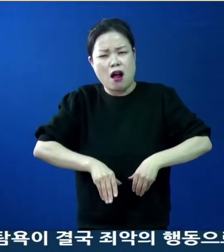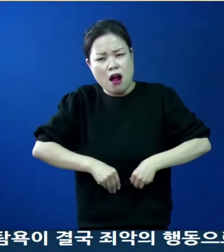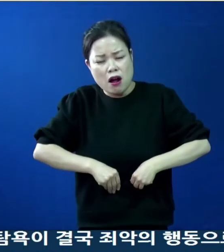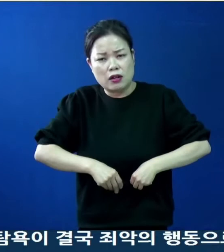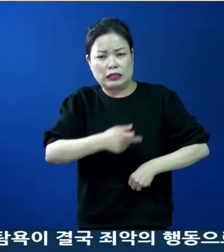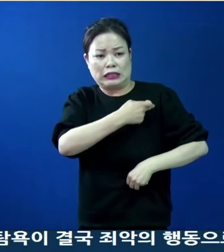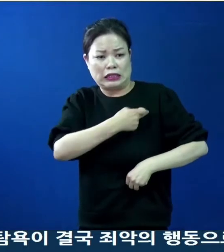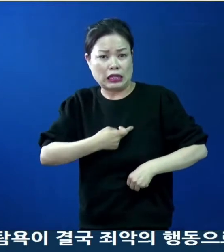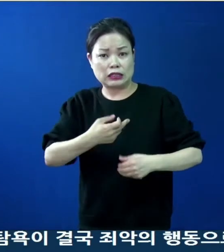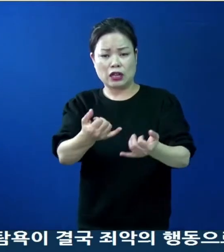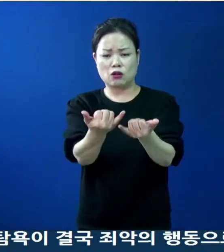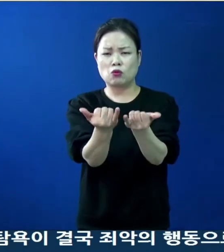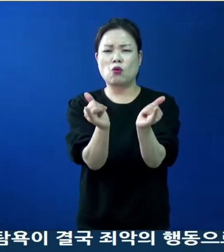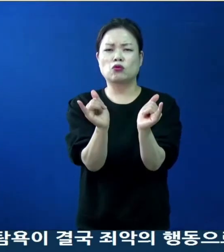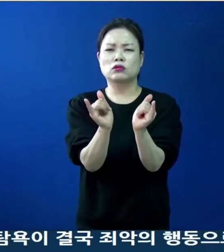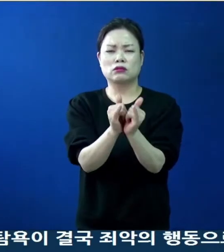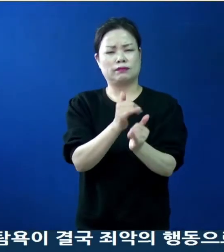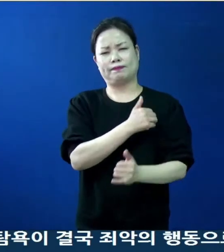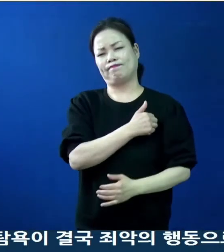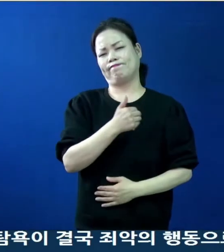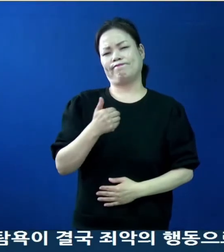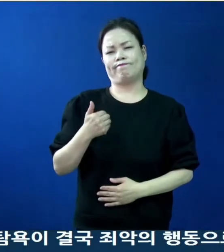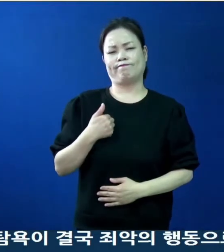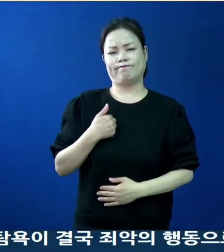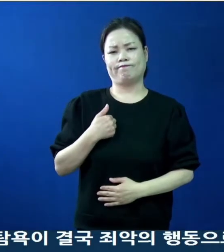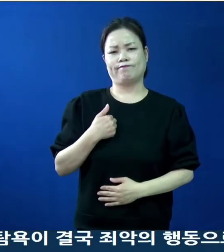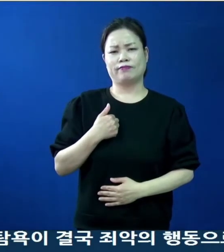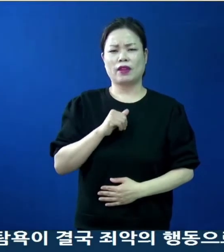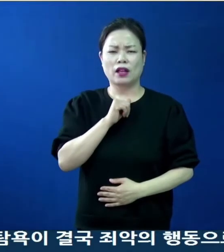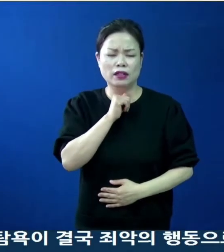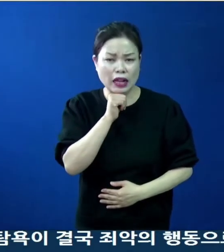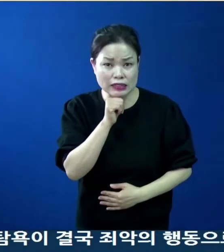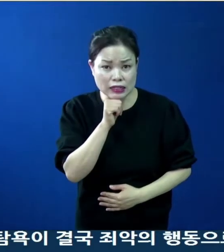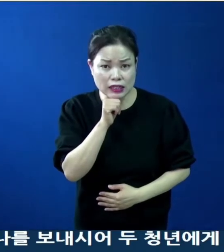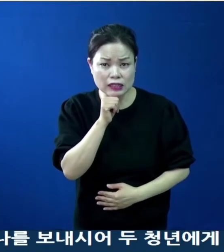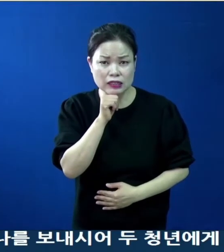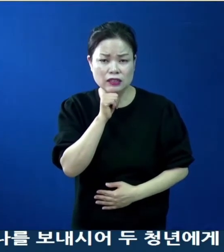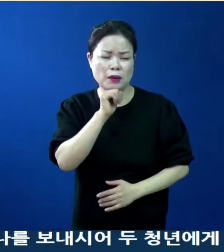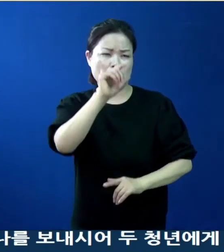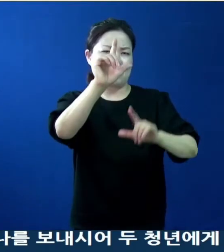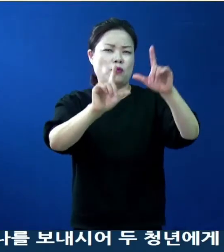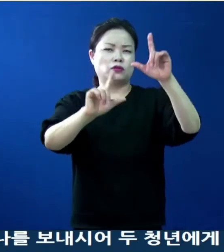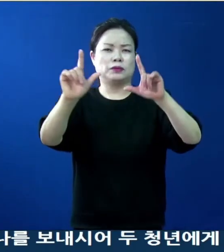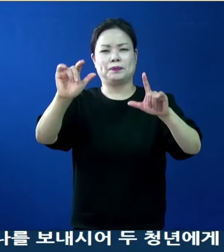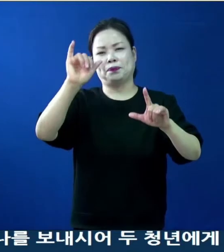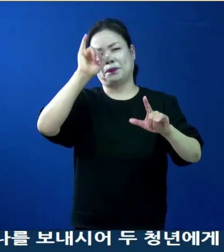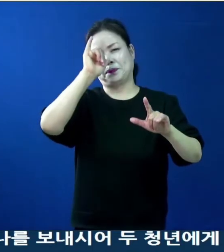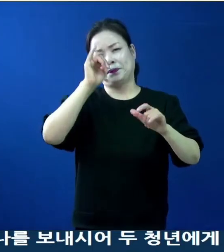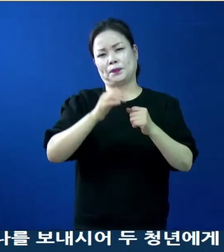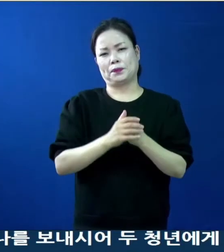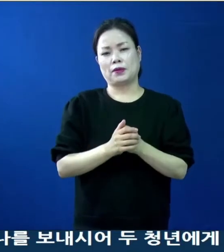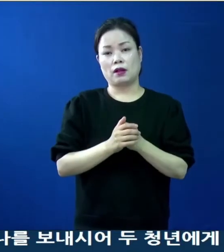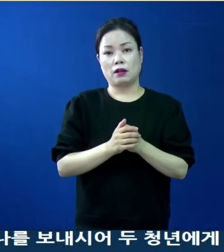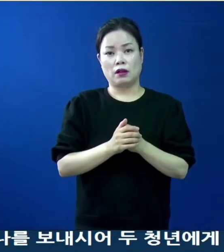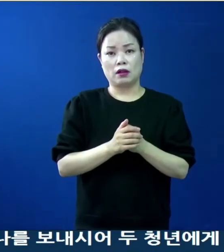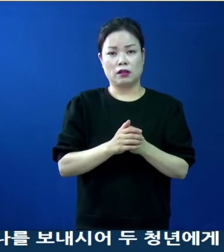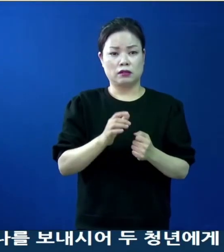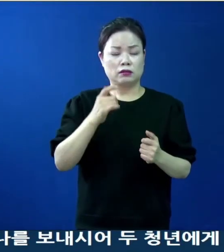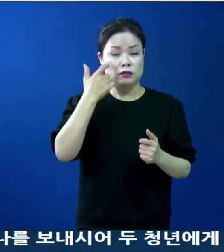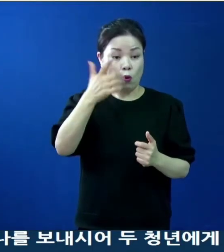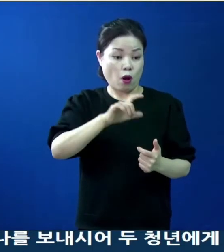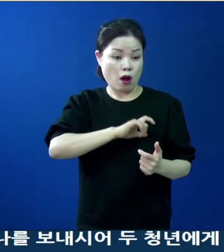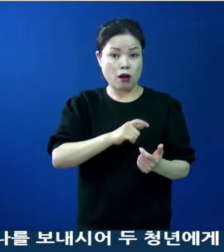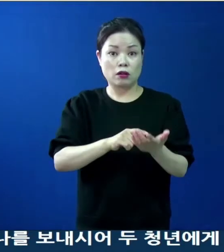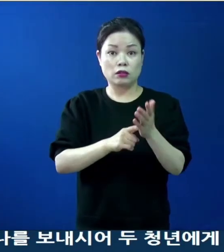제자의 공동체가 그렇게 넉넉하지 않았던 것 같아요. 가난한 그런 이 모습이 있었던 것 같습니다. 그러니까 명분이 있는